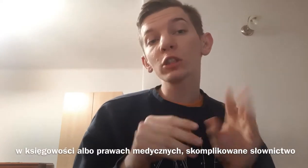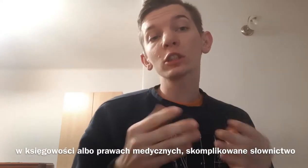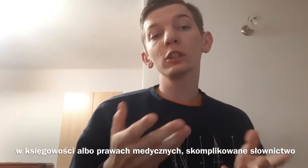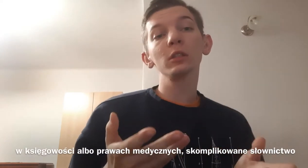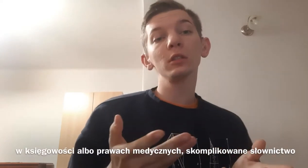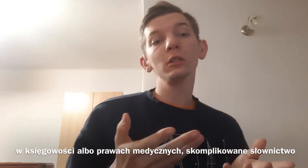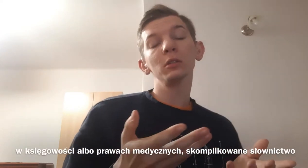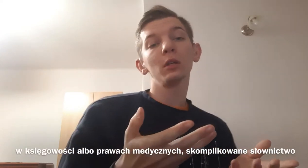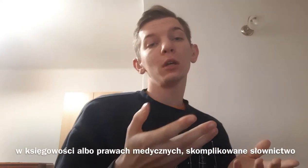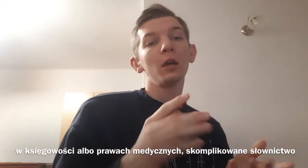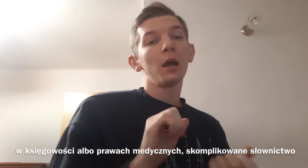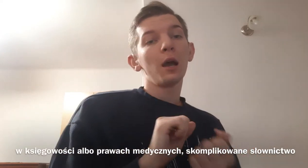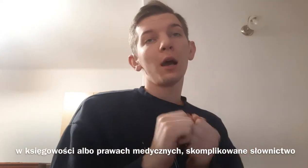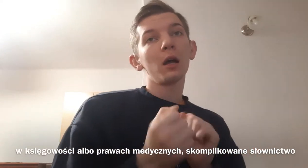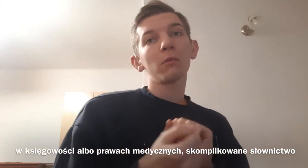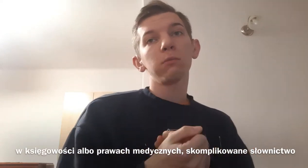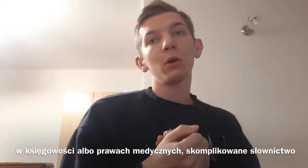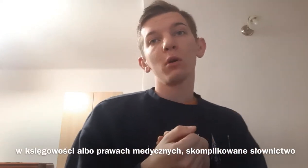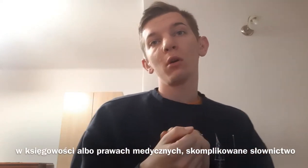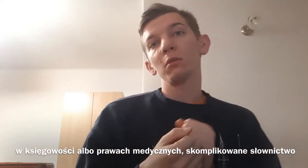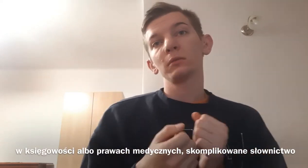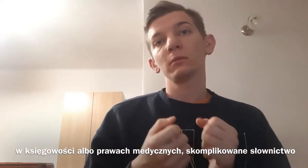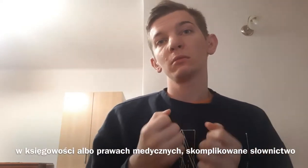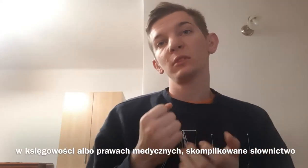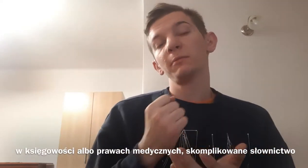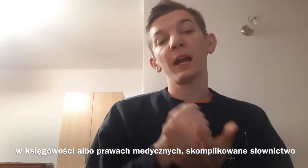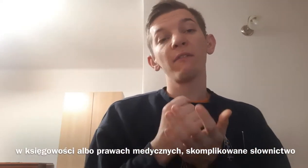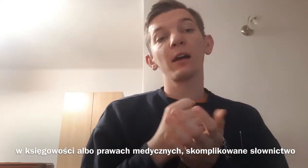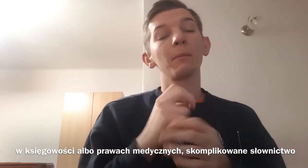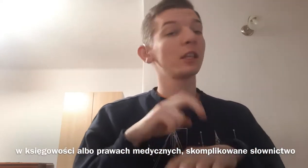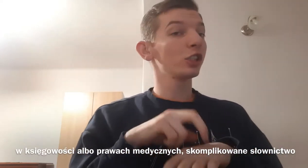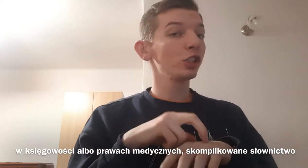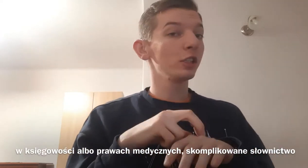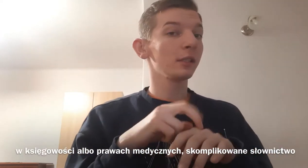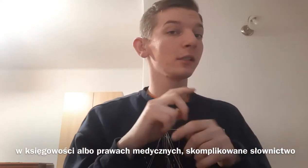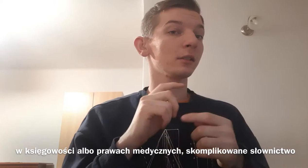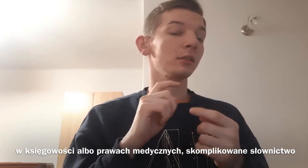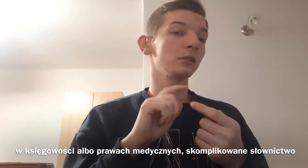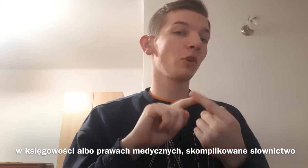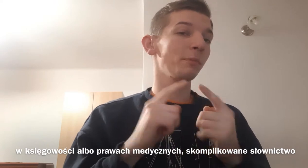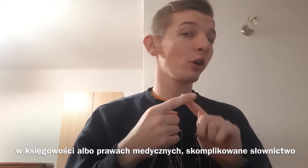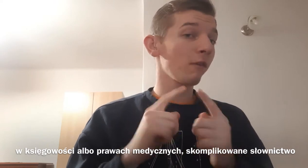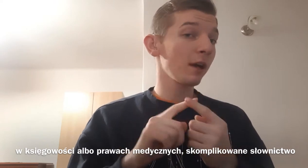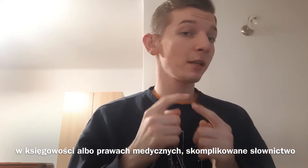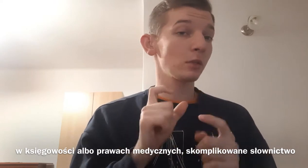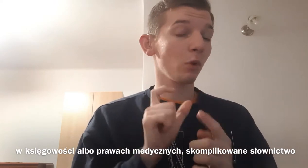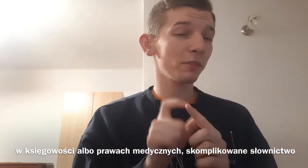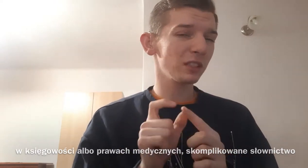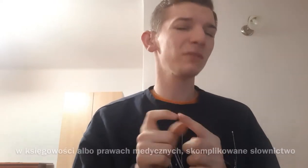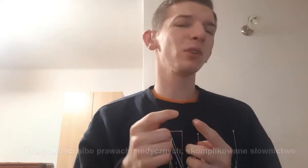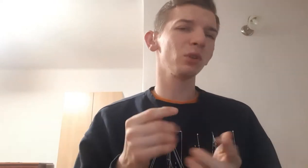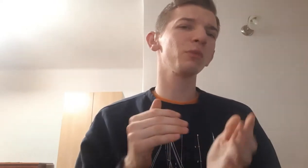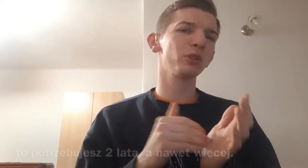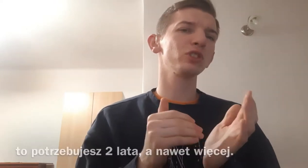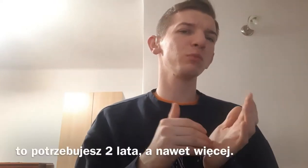księgowości, albo w prawach medycznych, skomplikowane słownictwo, no to potrzebuje